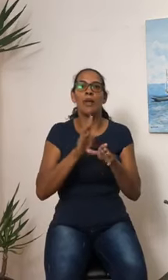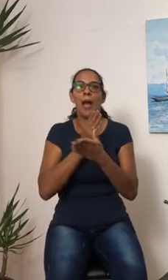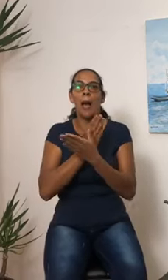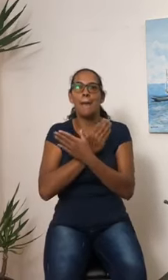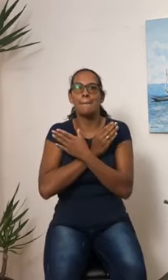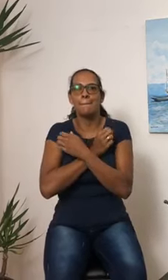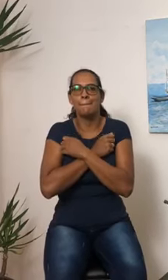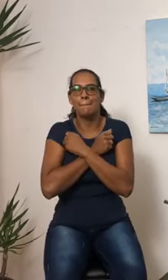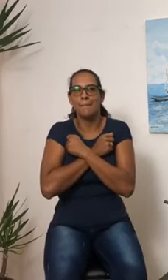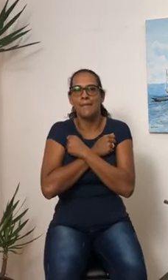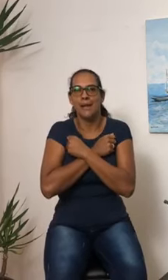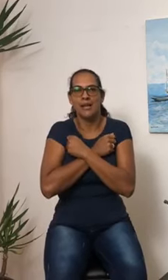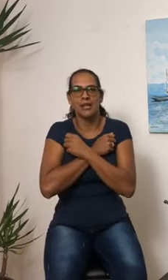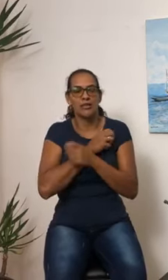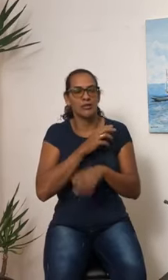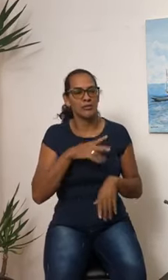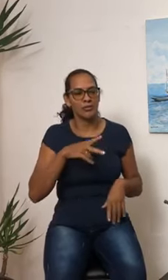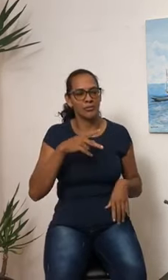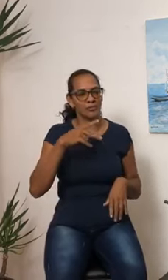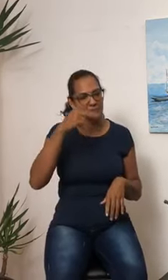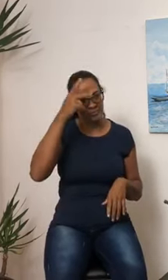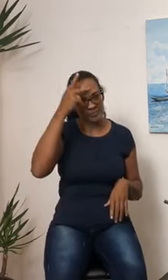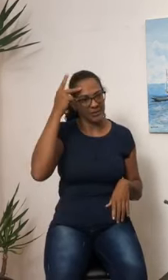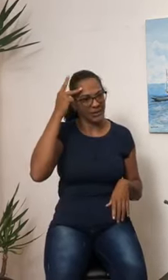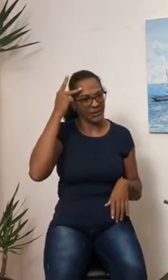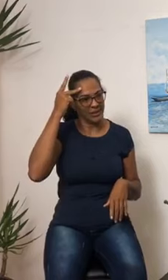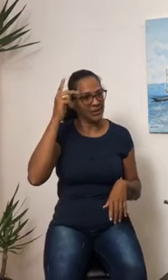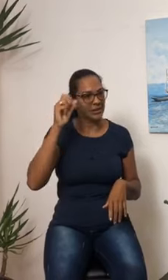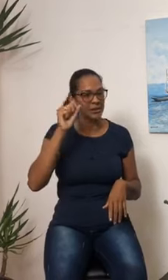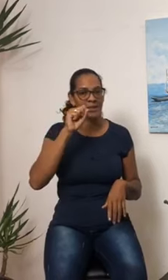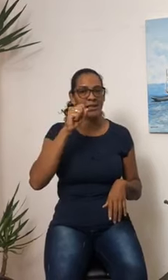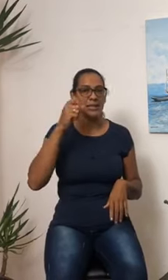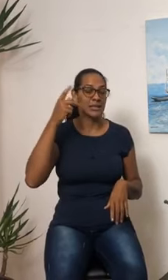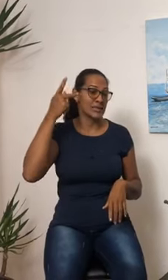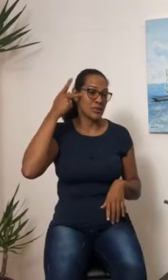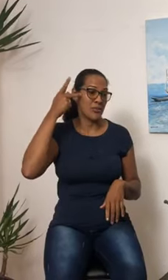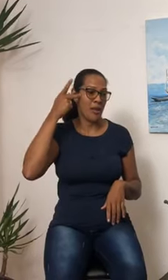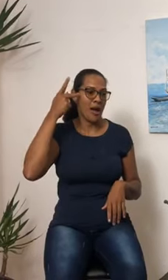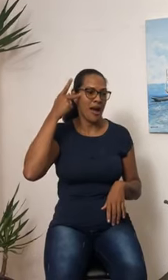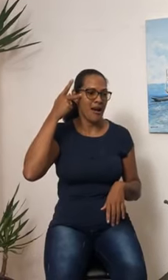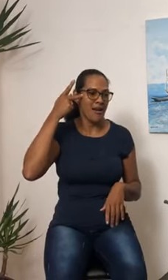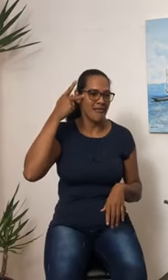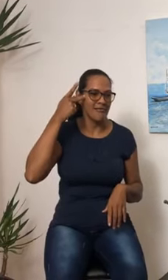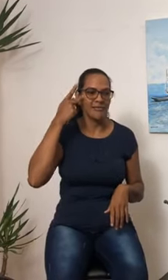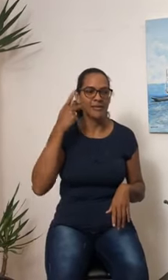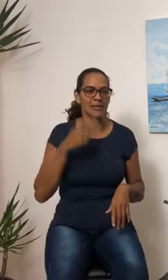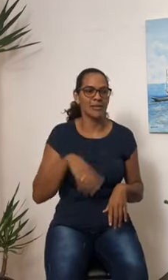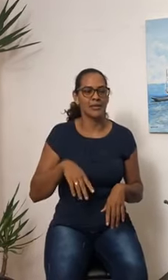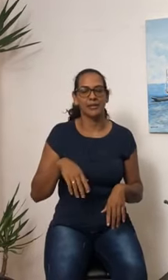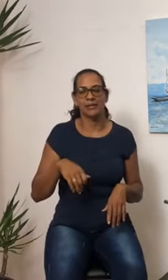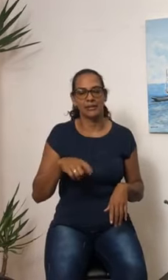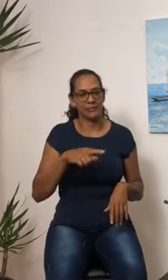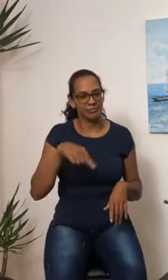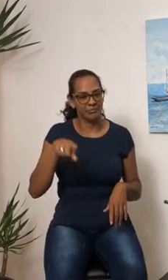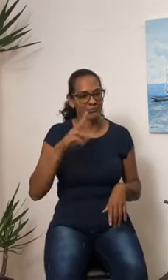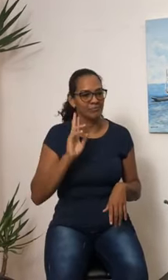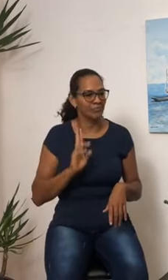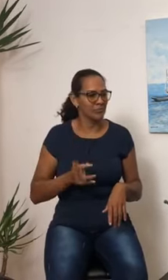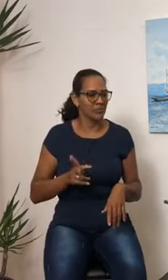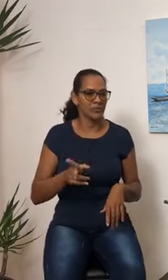jovens do projeto Política Mirinde e Tapicerica da Serra, lá em São Paulo. Garotos, né, continue assim,